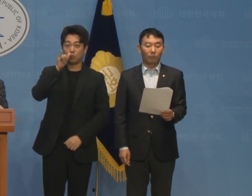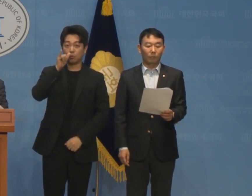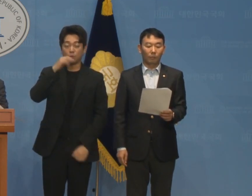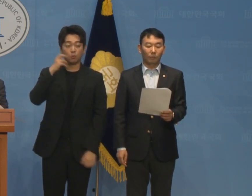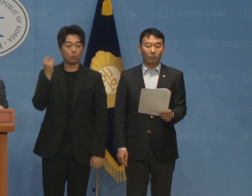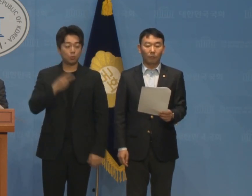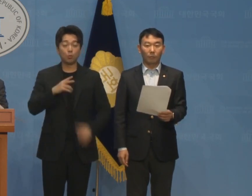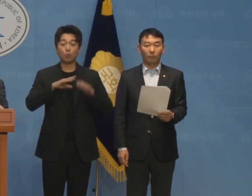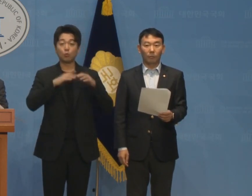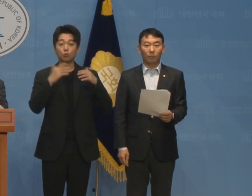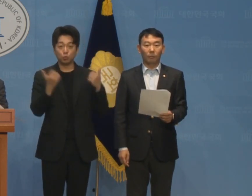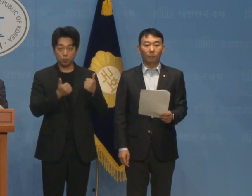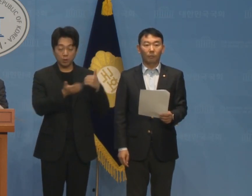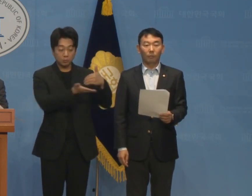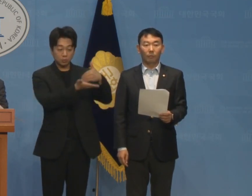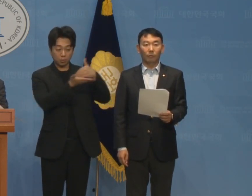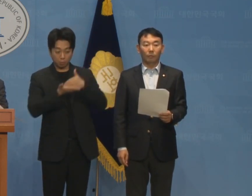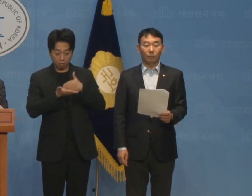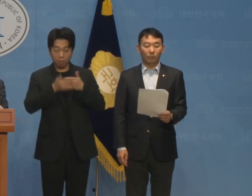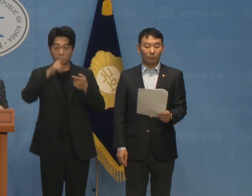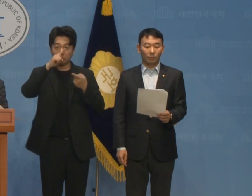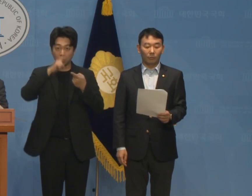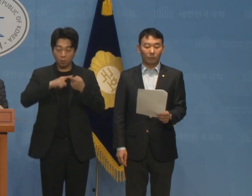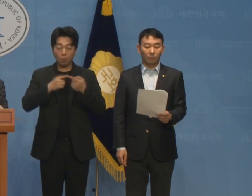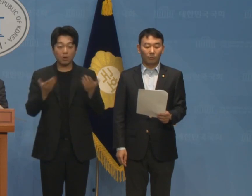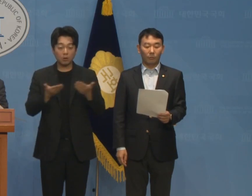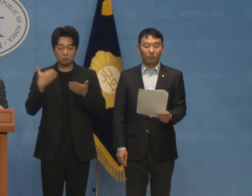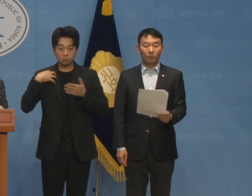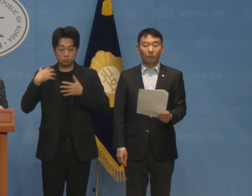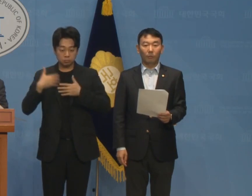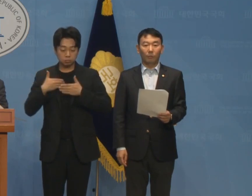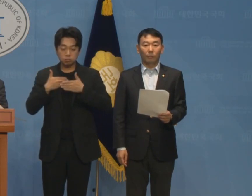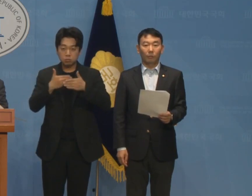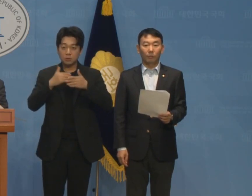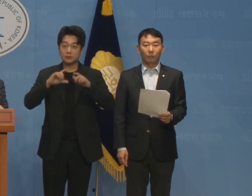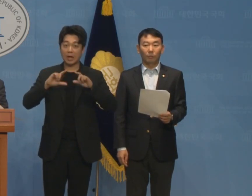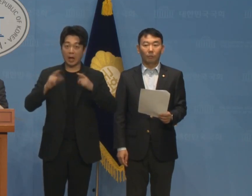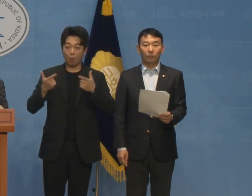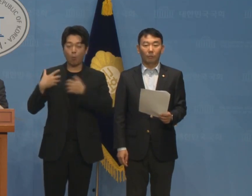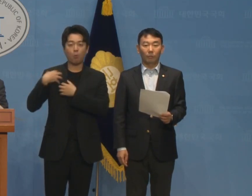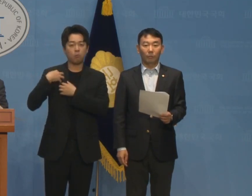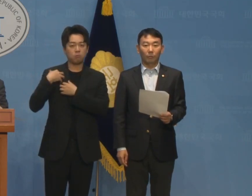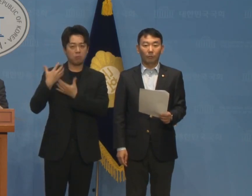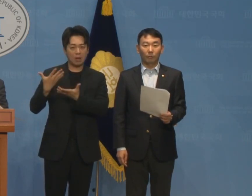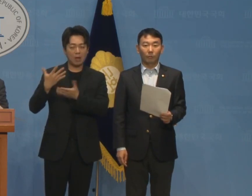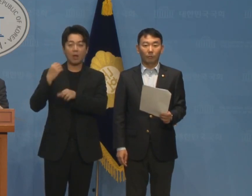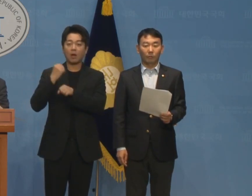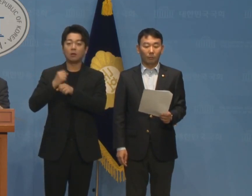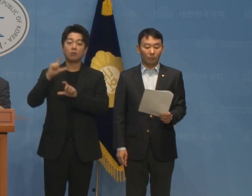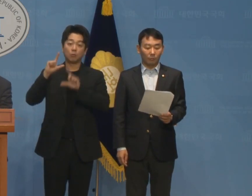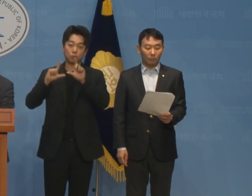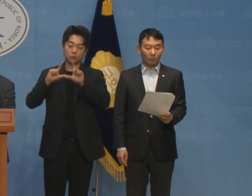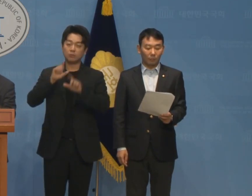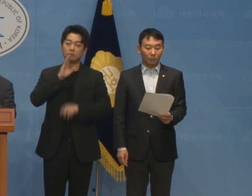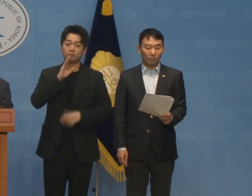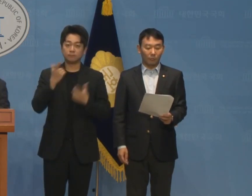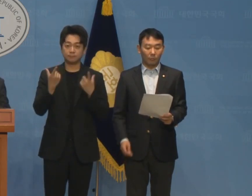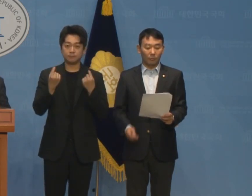처리하지 않고 방해하는 직무유기 그리고 무고죄에 해당합니다.